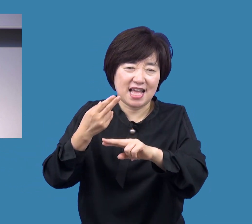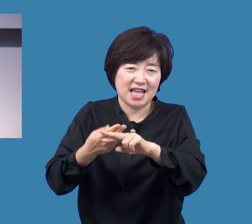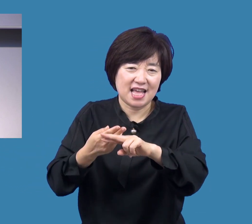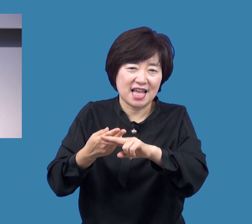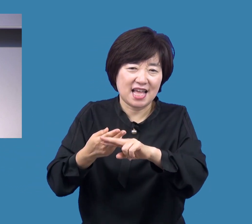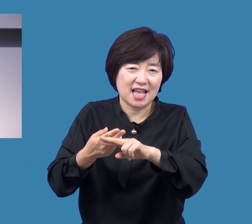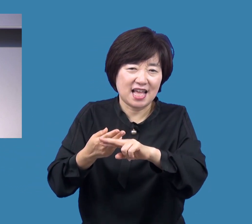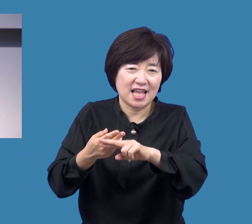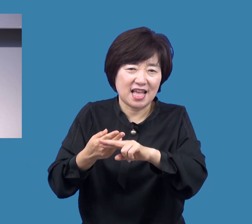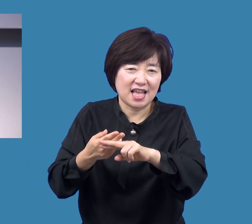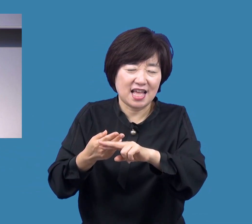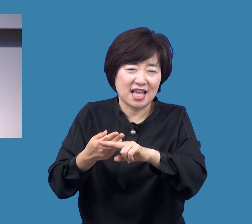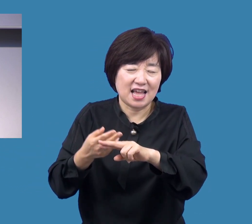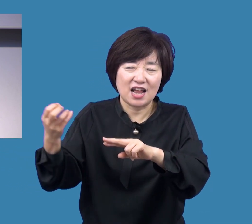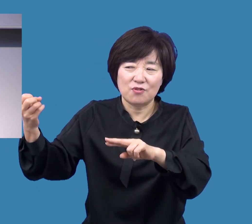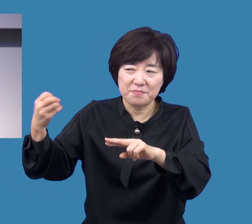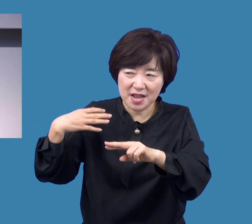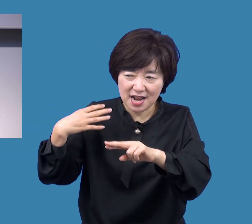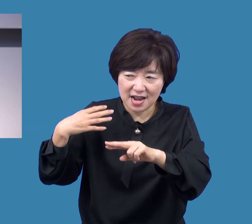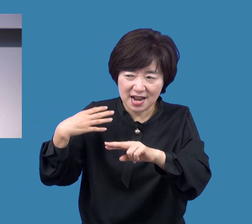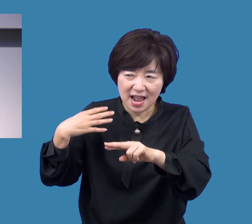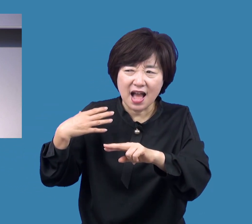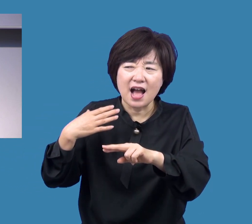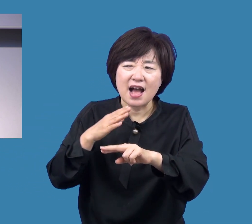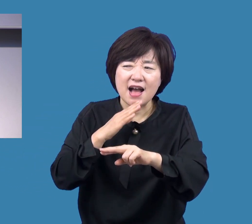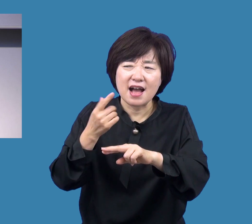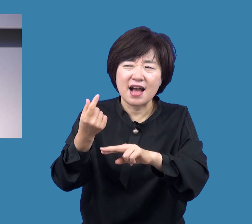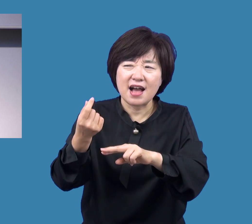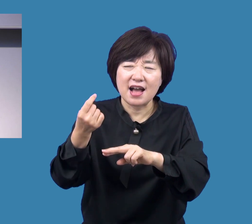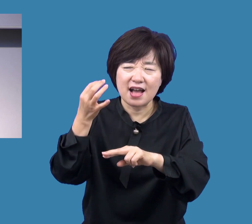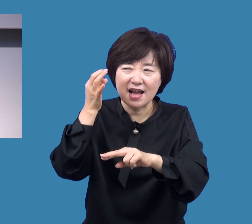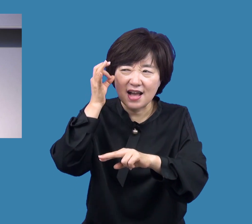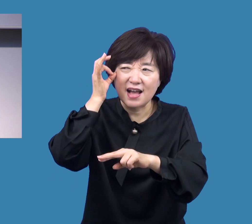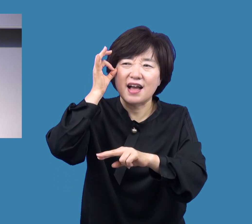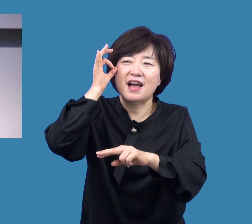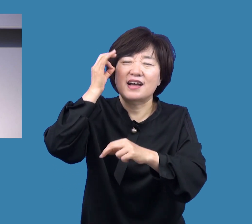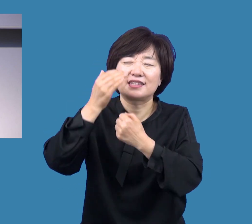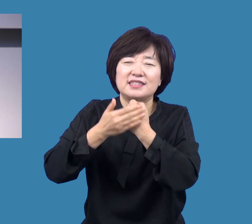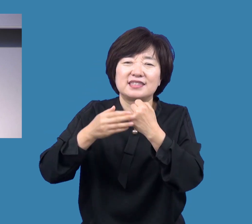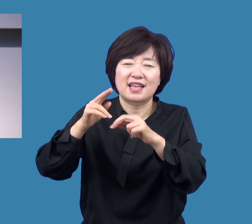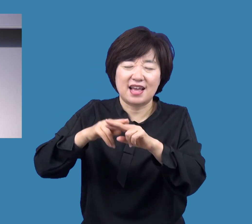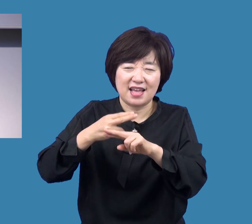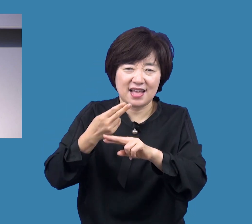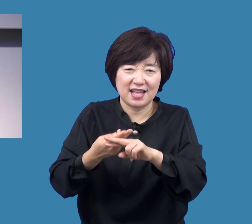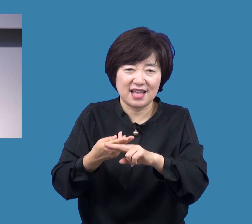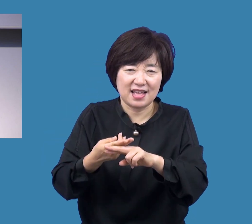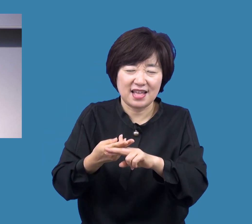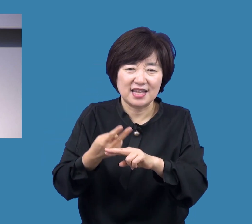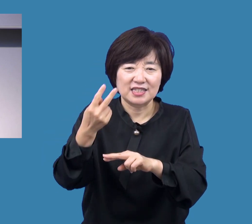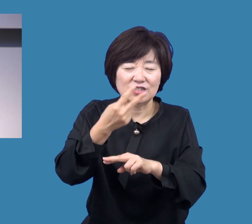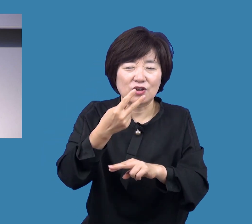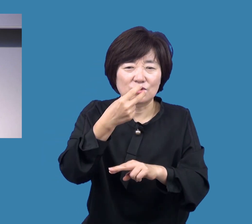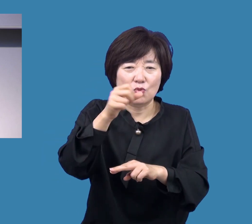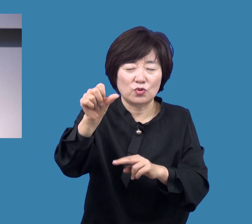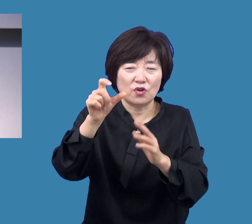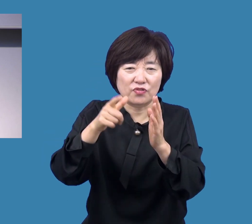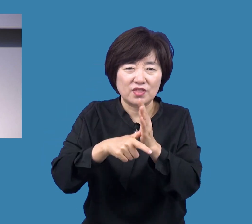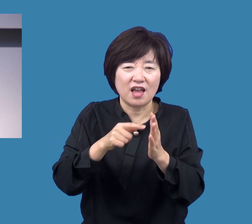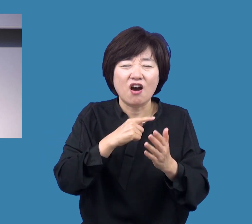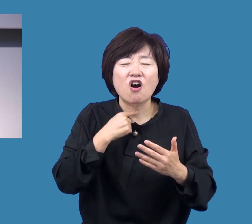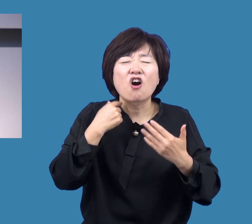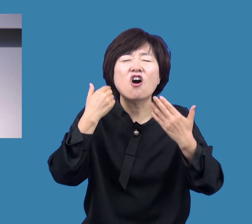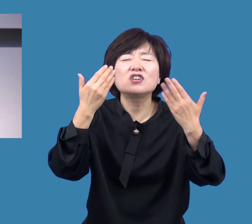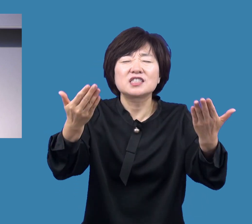하는데 하면서 그때 이렇게 번쩍하는 게 있는 거예요. 그러고 하나님 보여주셨던 게 2005년도에 헌신했던